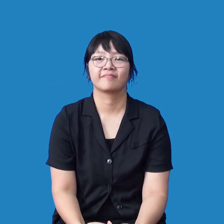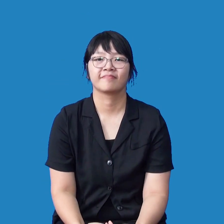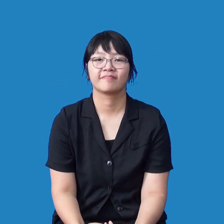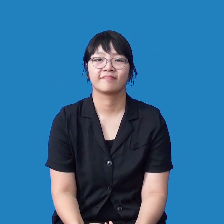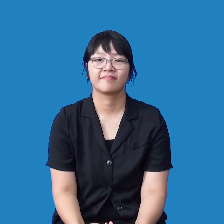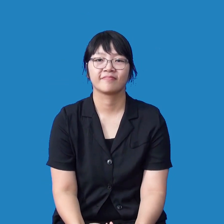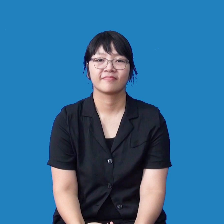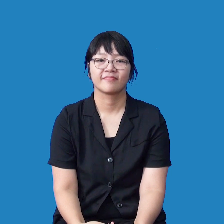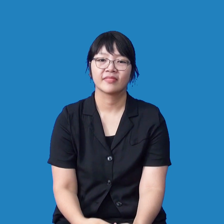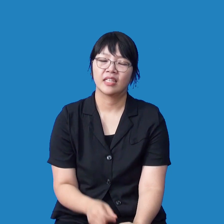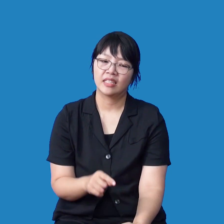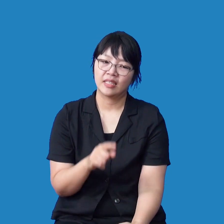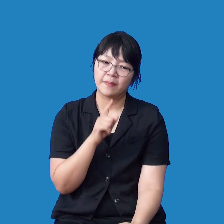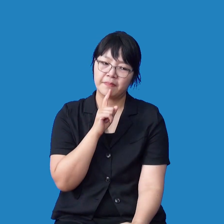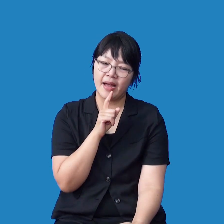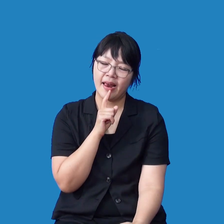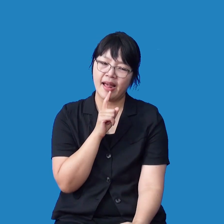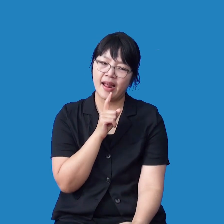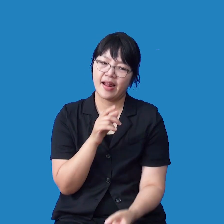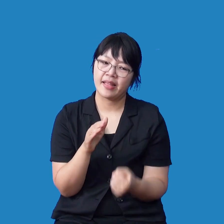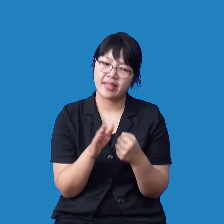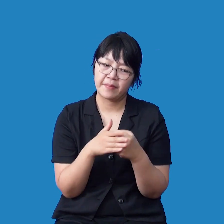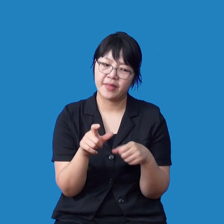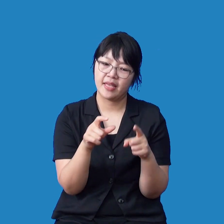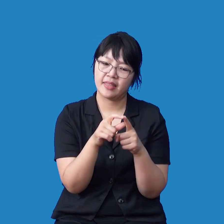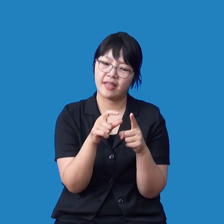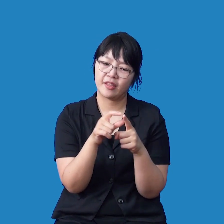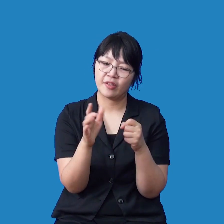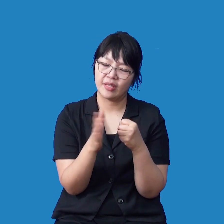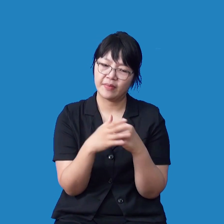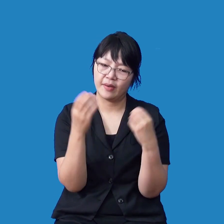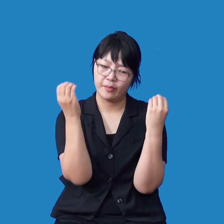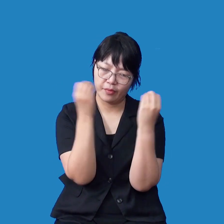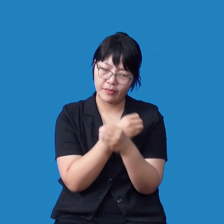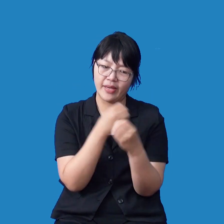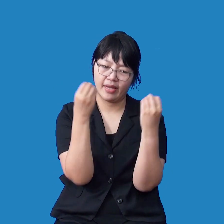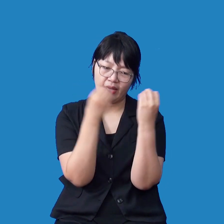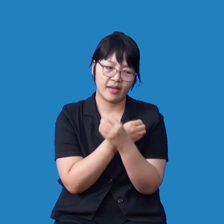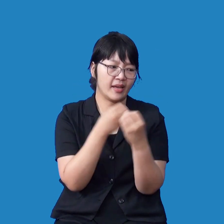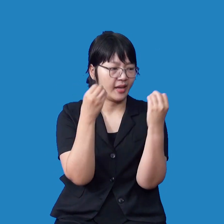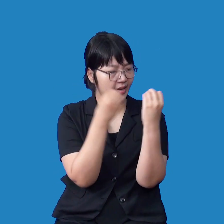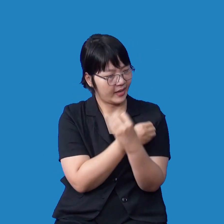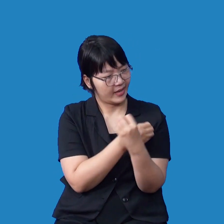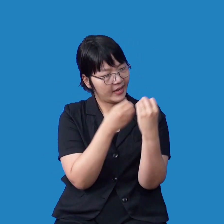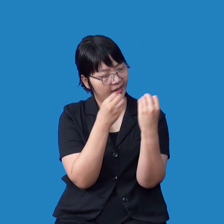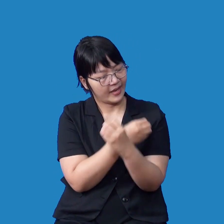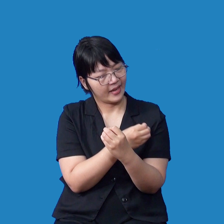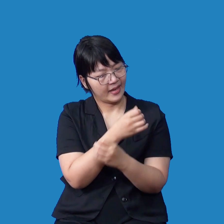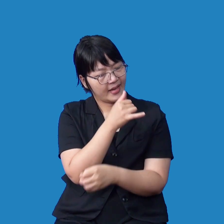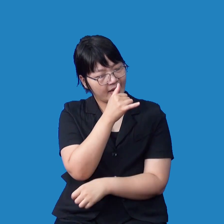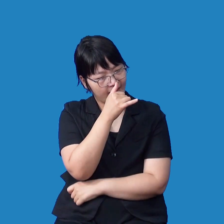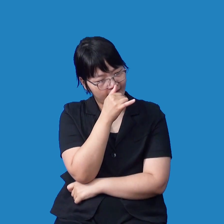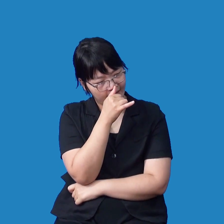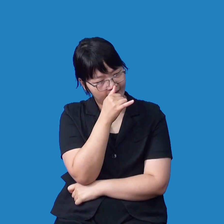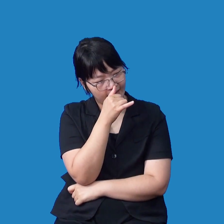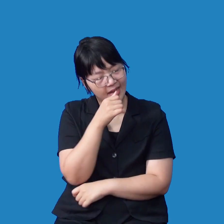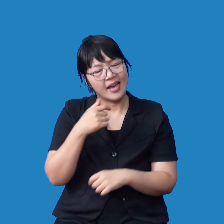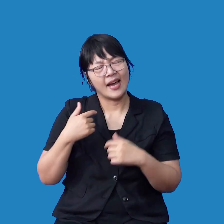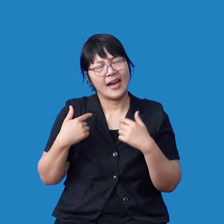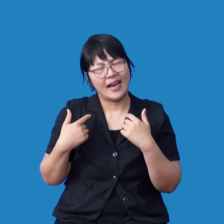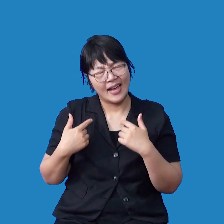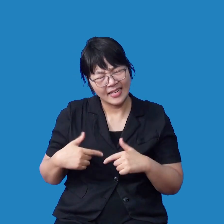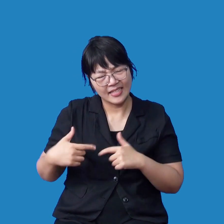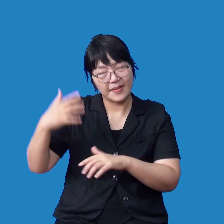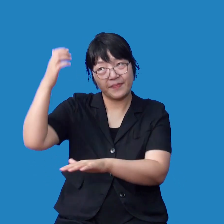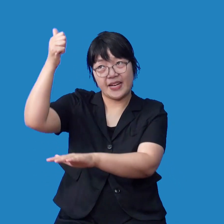근데 이 말을 사용할 때 오해가 참 많아요. 우리는 종말론적 신앙 그러면 항상 말세만